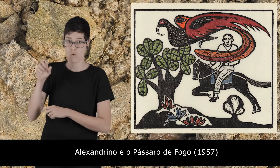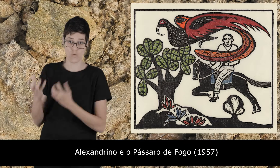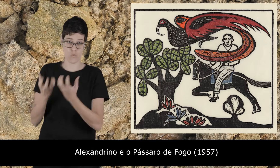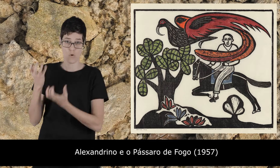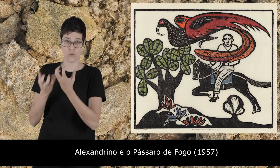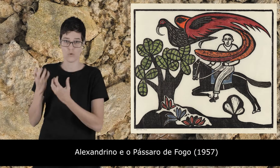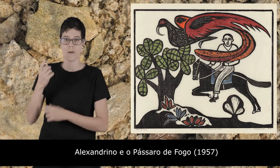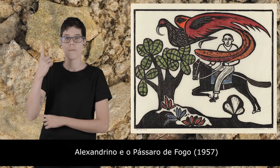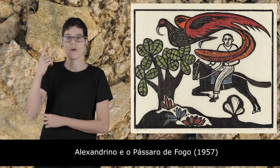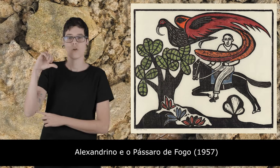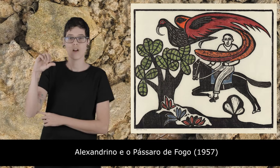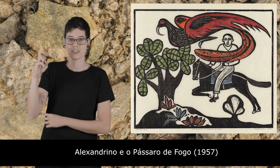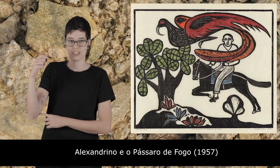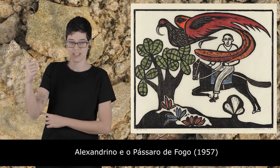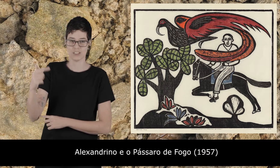1957.